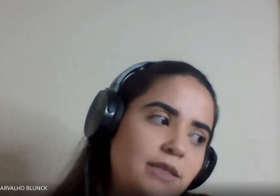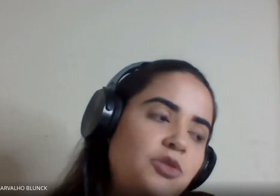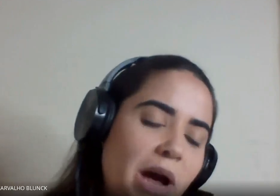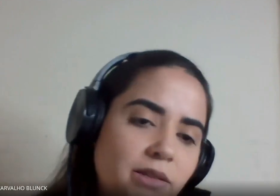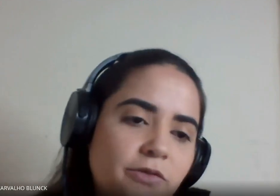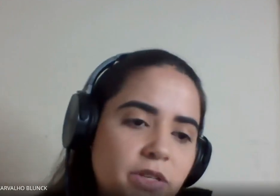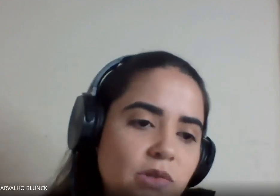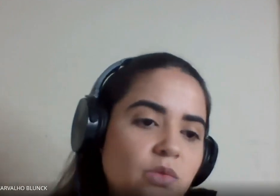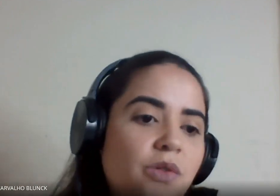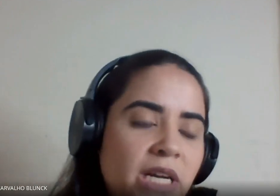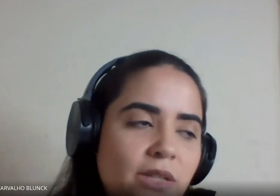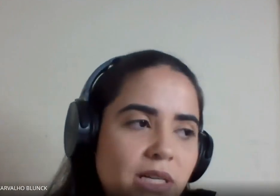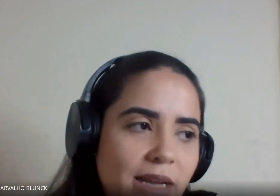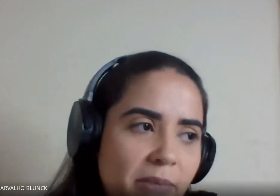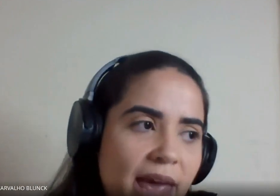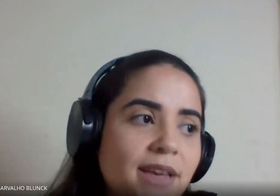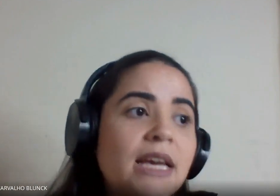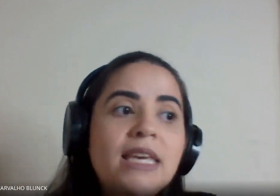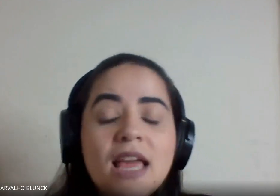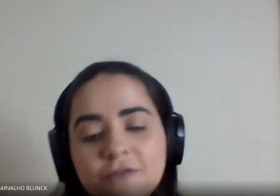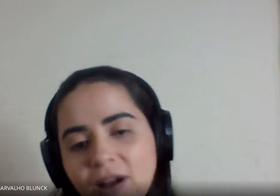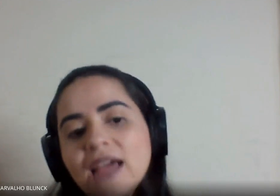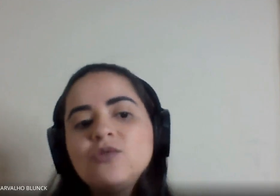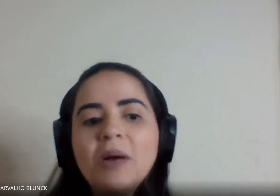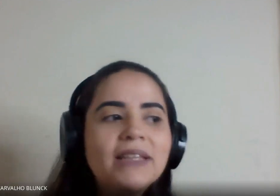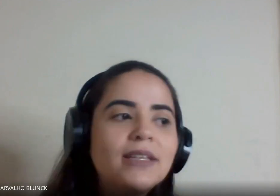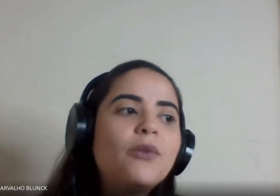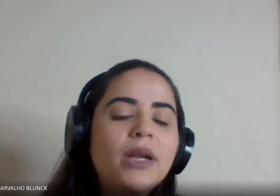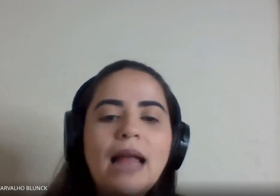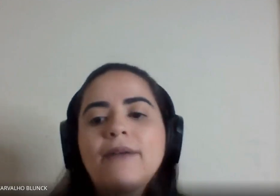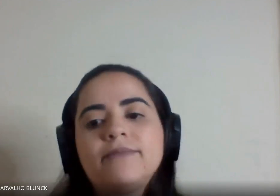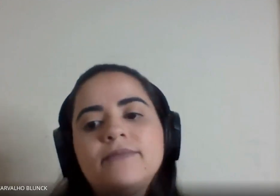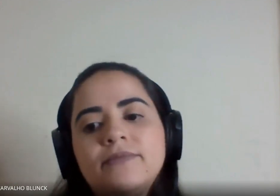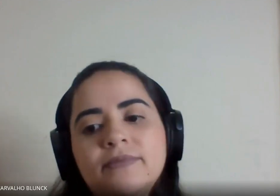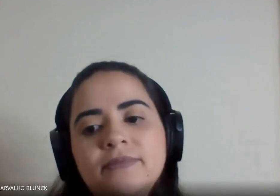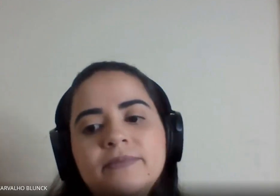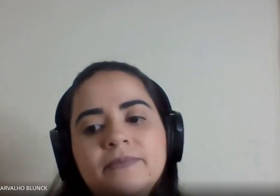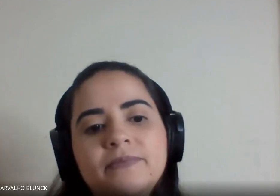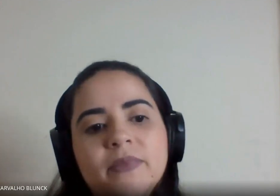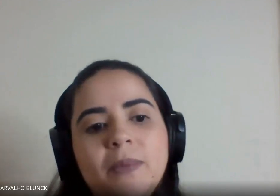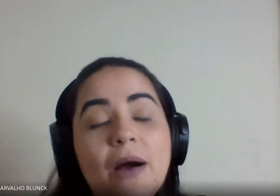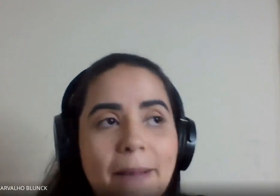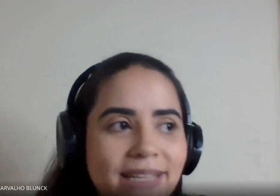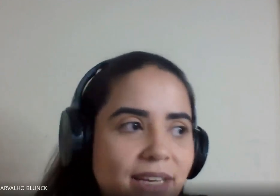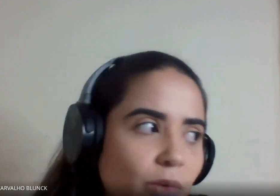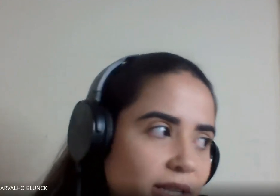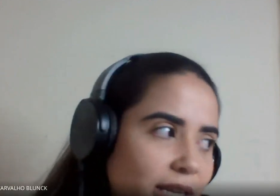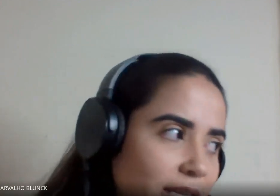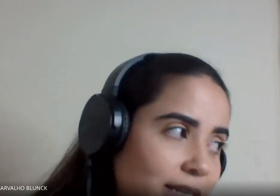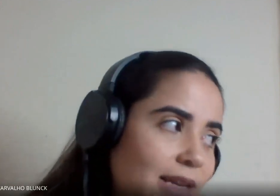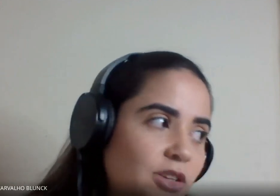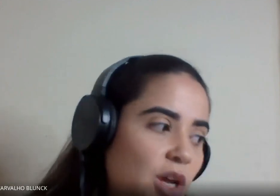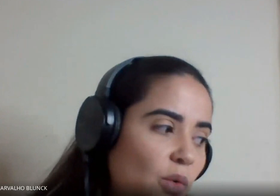no caso aqui do bairro São Francisco, no Governador Lindenberg, e ele faz uma matrícula lá. Que a